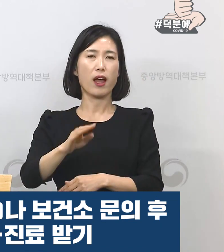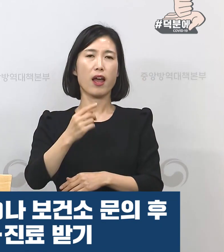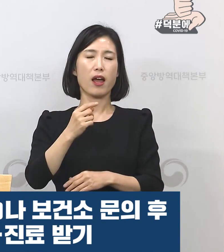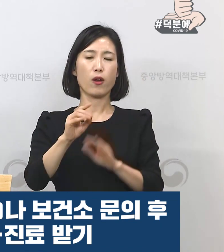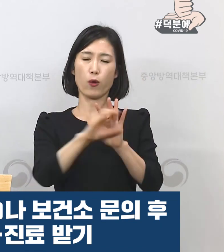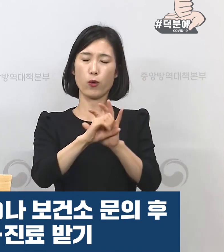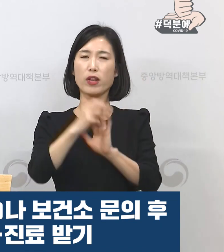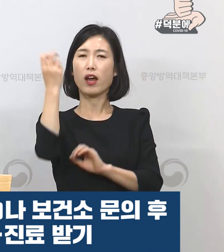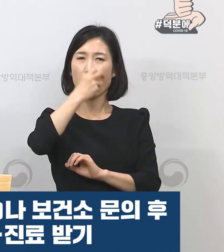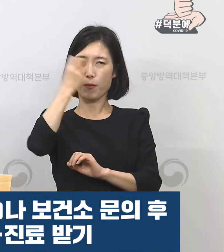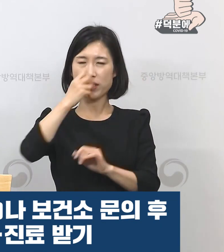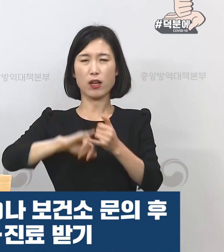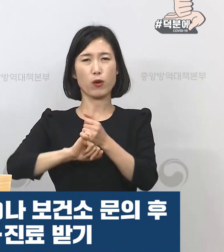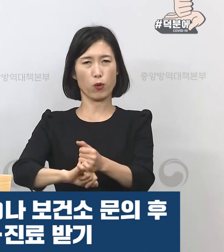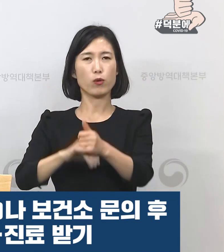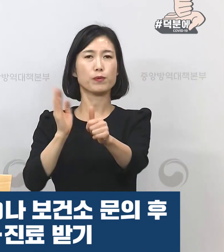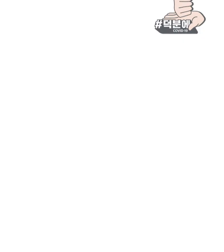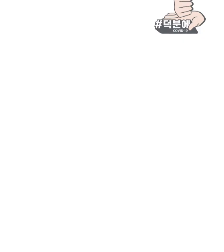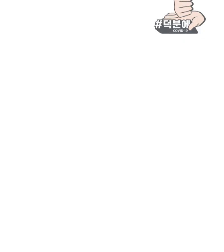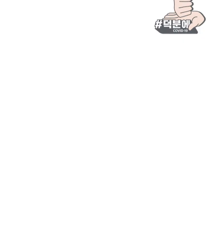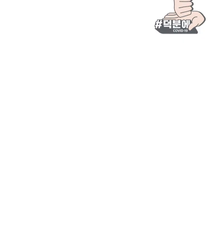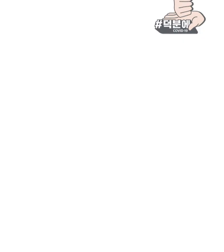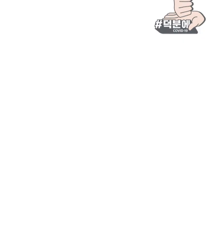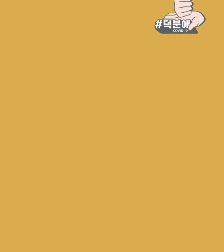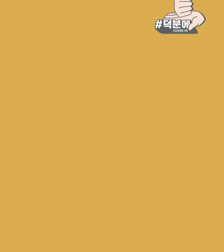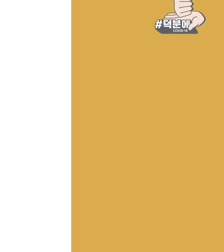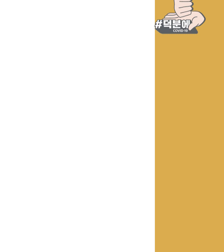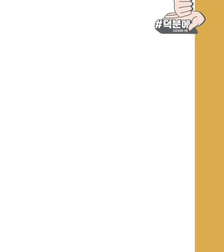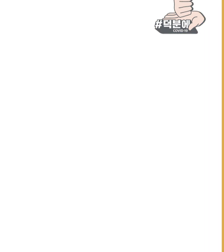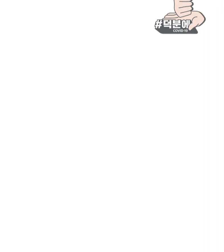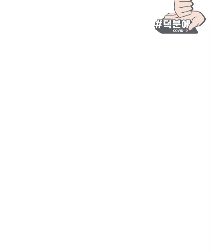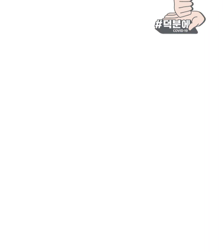검사받고 진료받으시기 바랍니다.